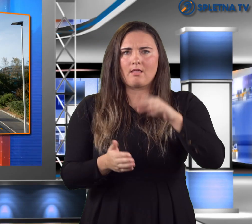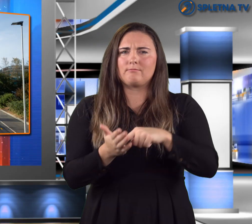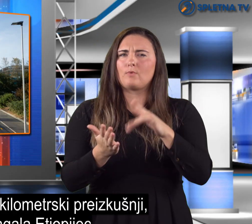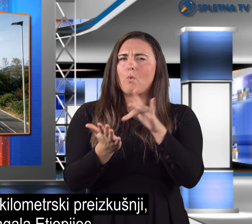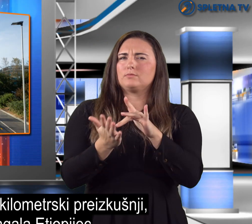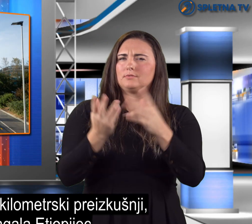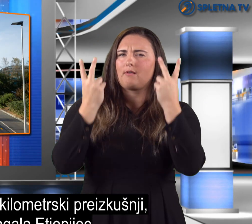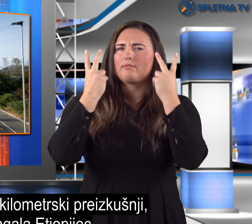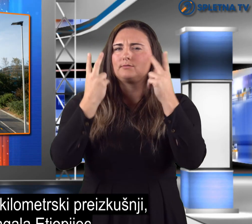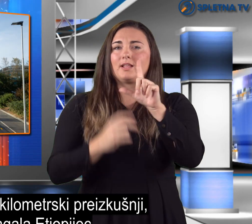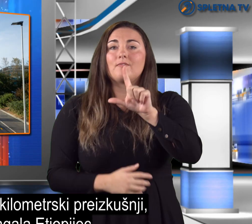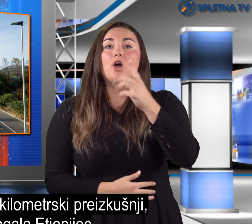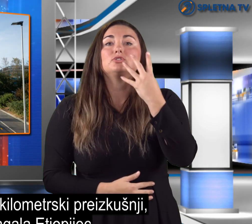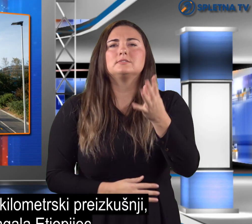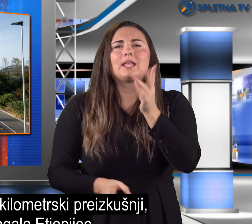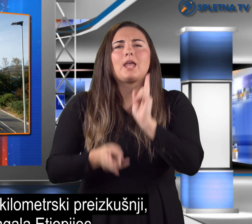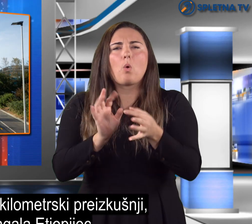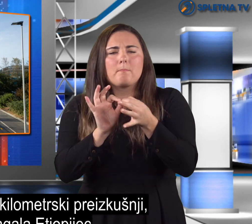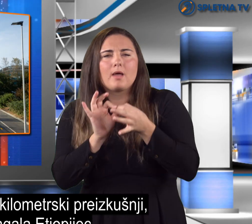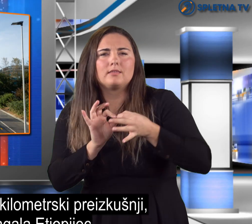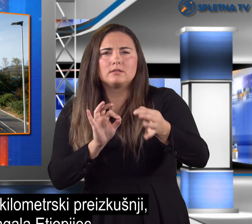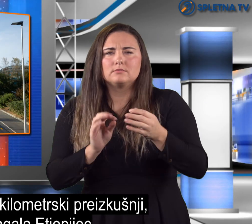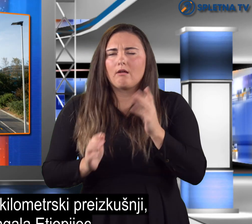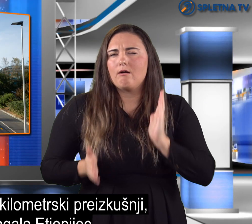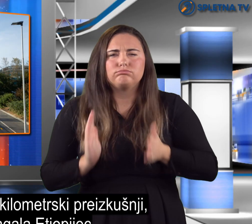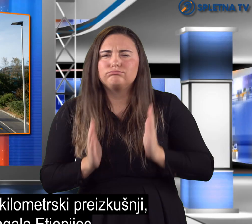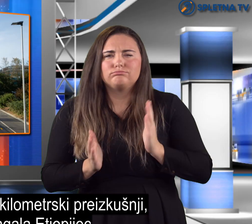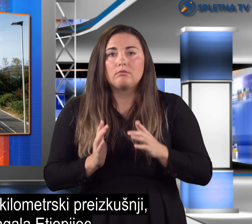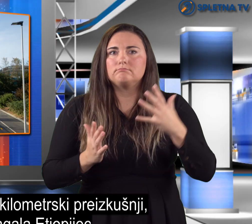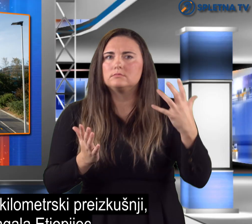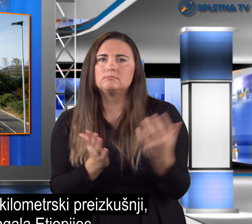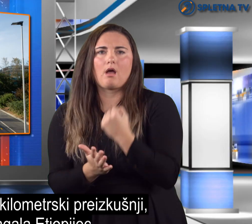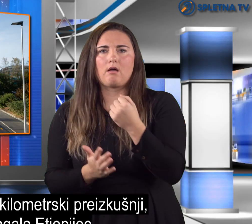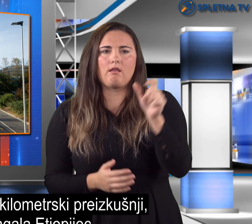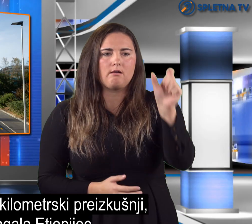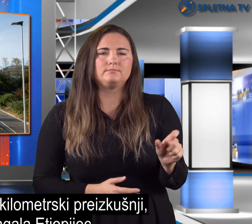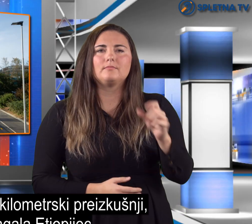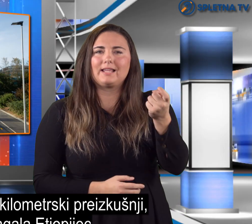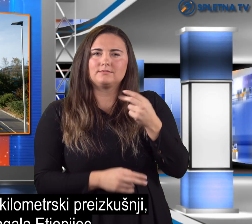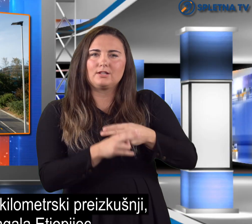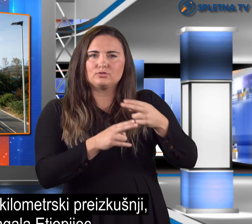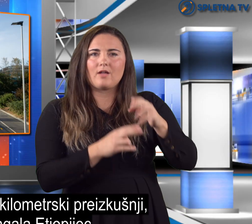Na osrednji 42-kilometrski preizkušnji sta zmagala Etiopijec Haftam